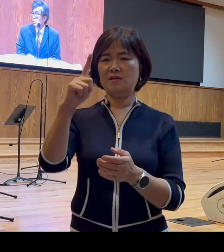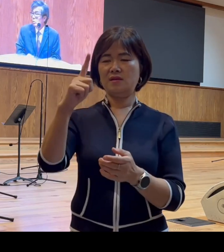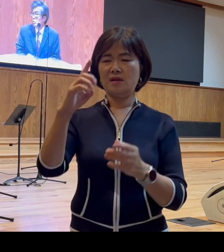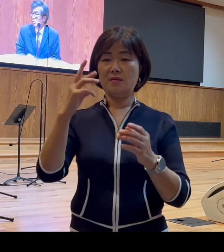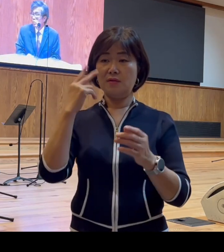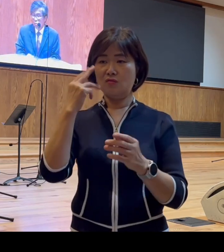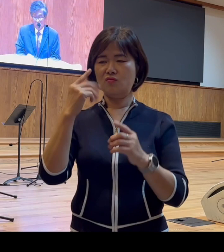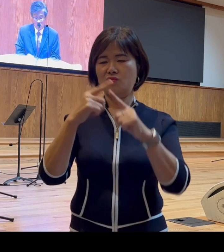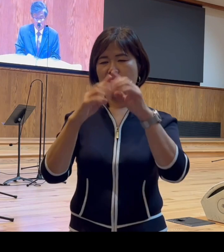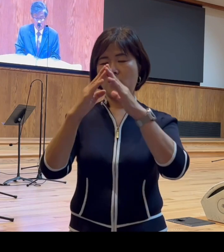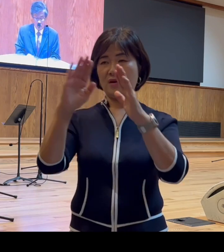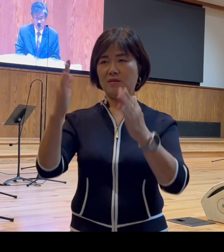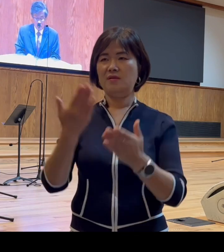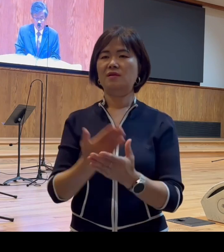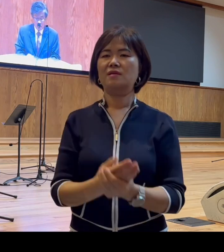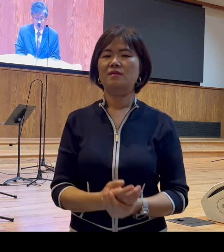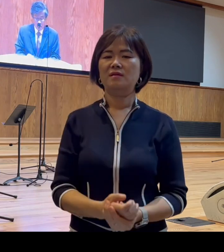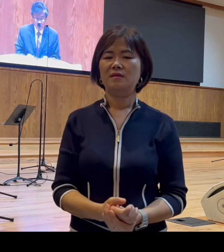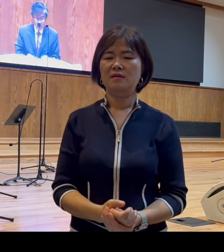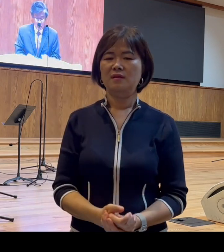미국 버전이죠.